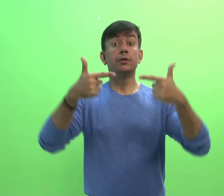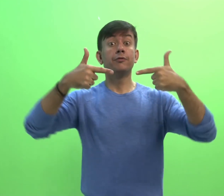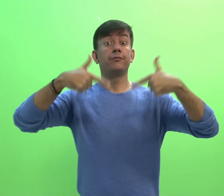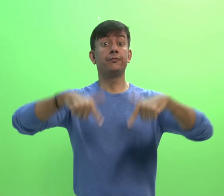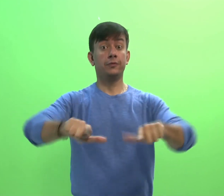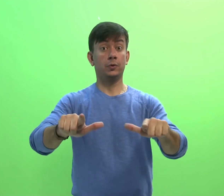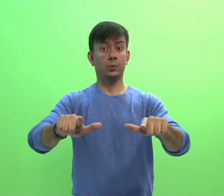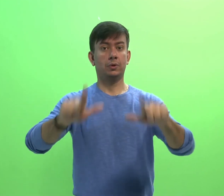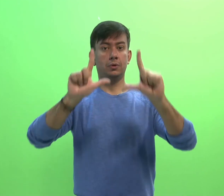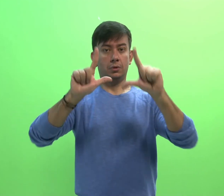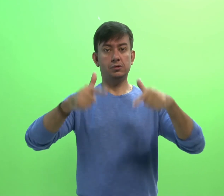Videocassete.